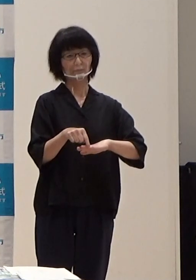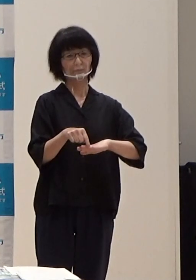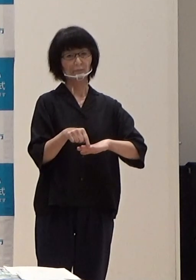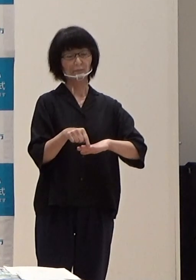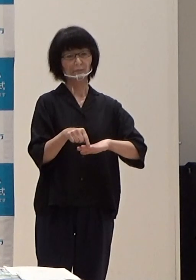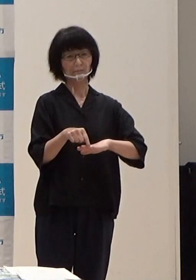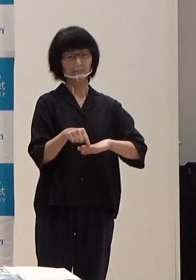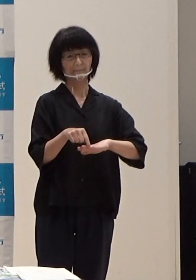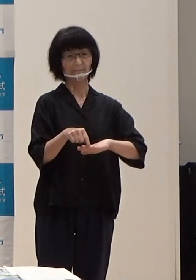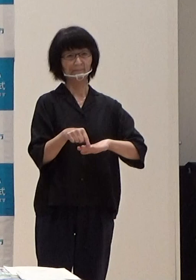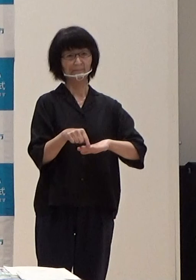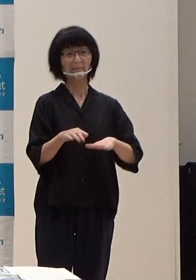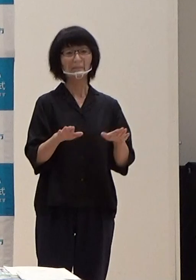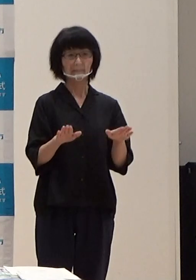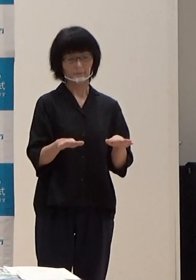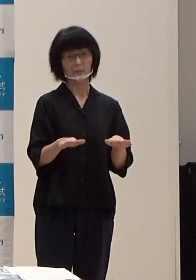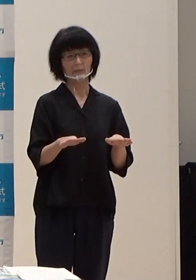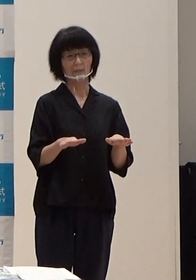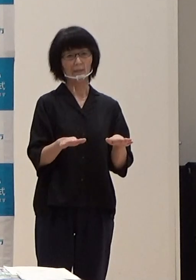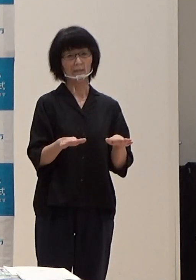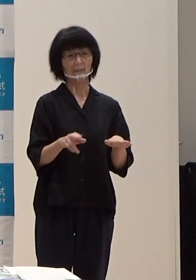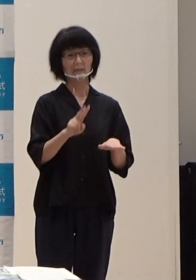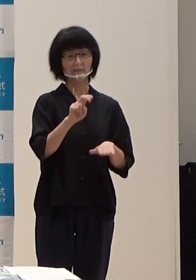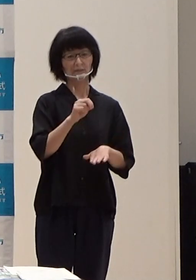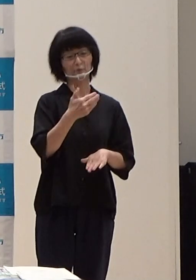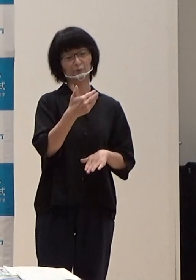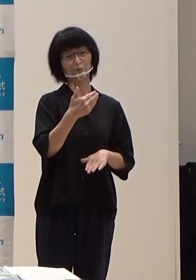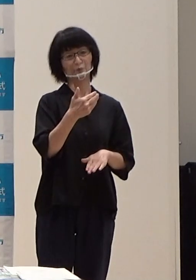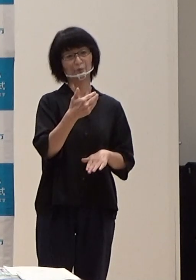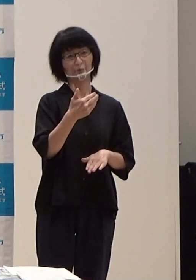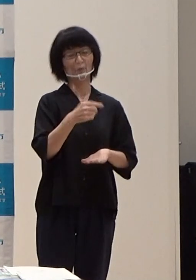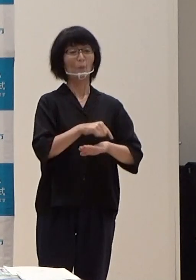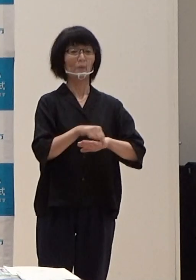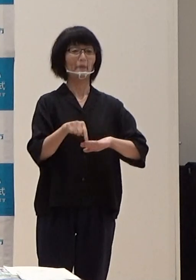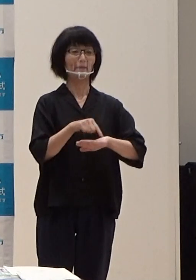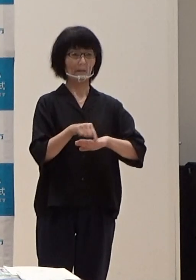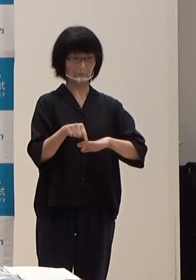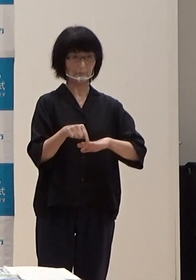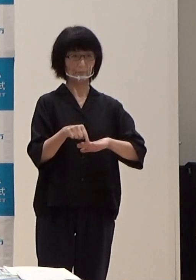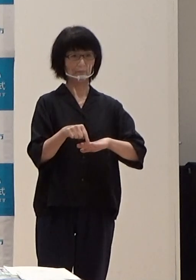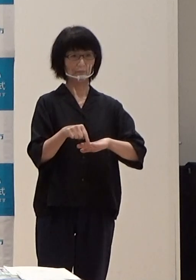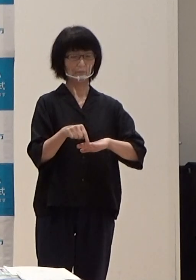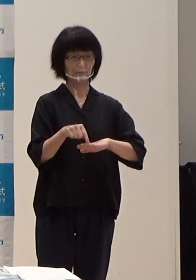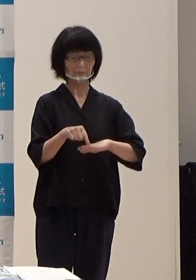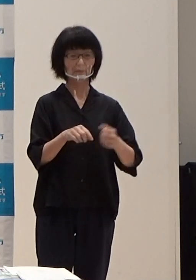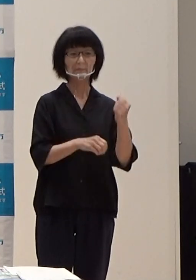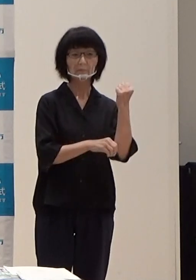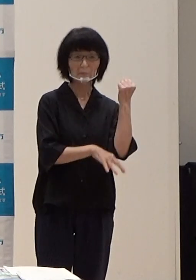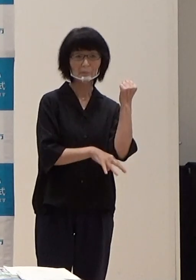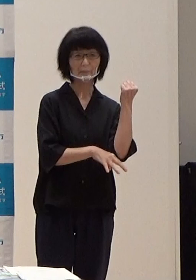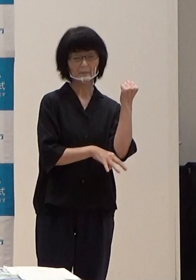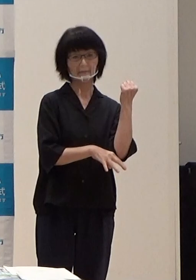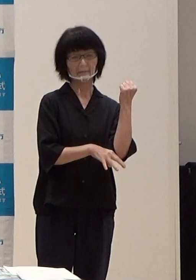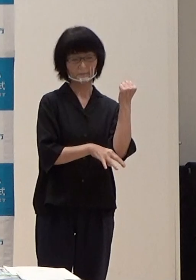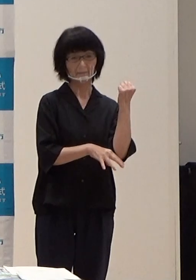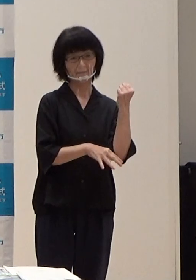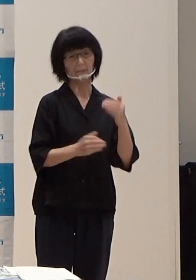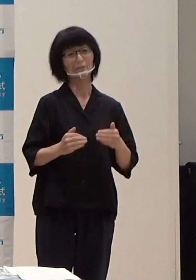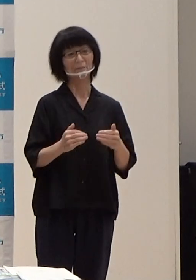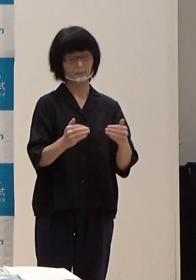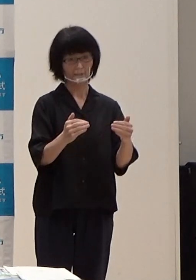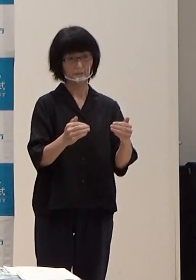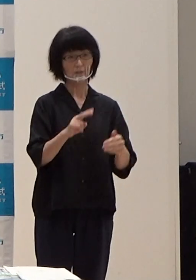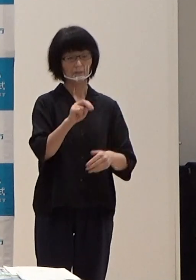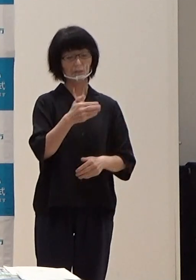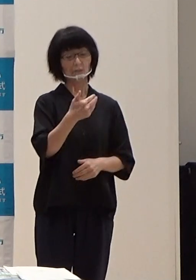ている通りでございまして、現在29本の計画をに基づいて行政を進めております。その